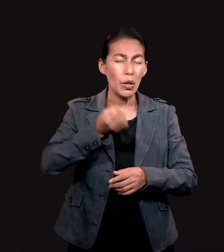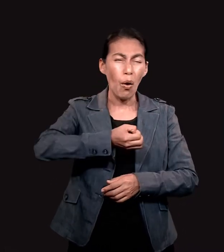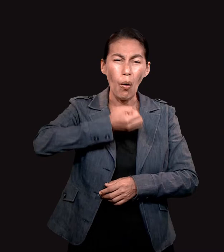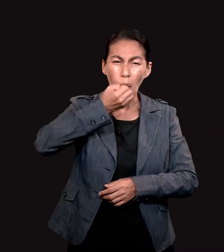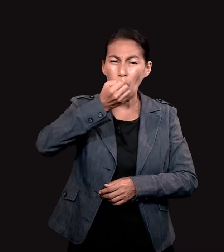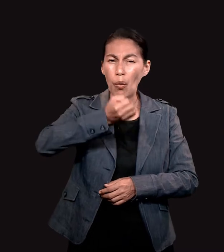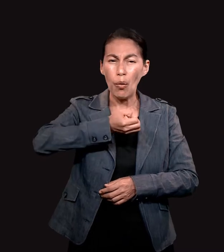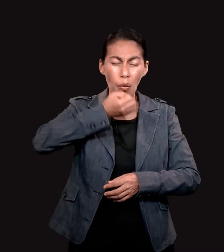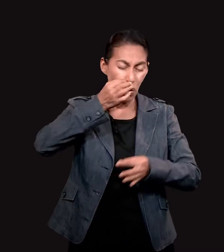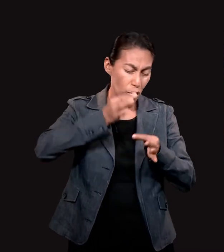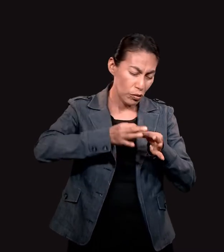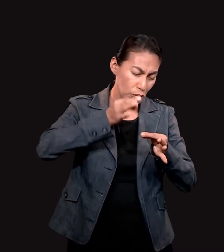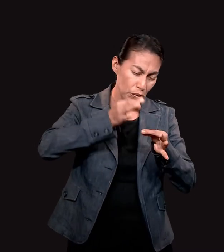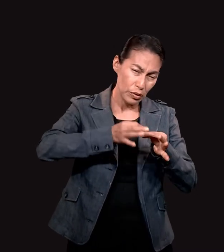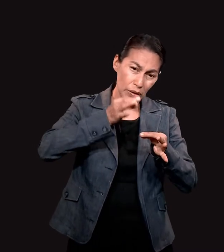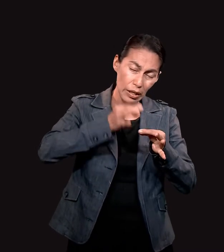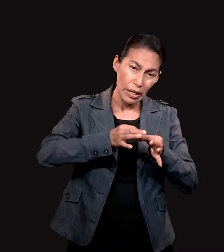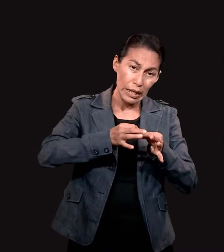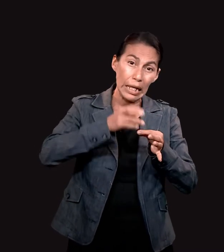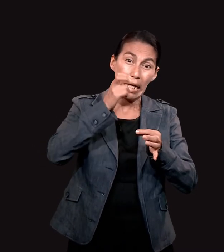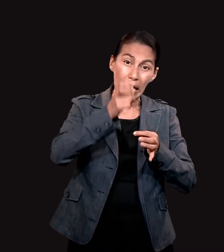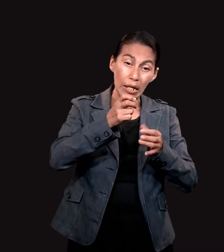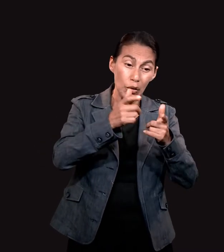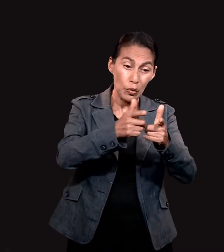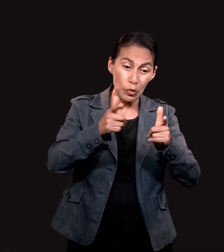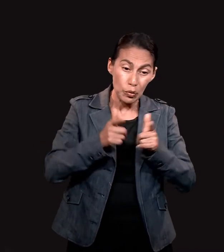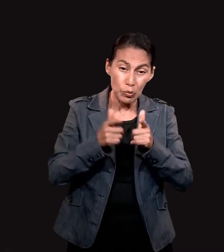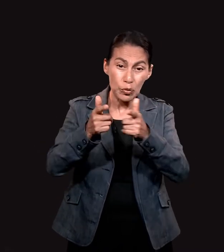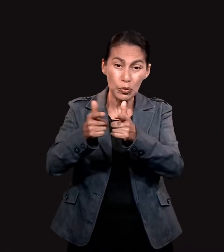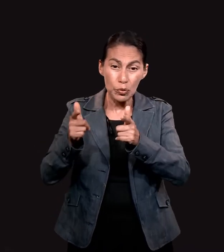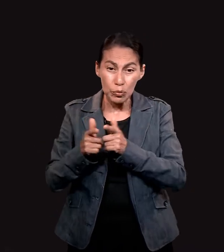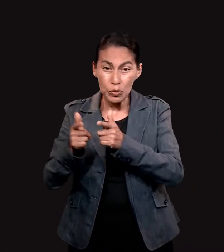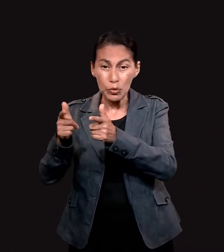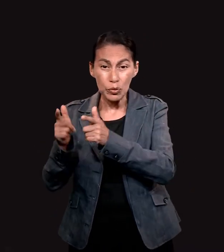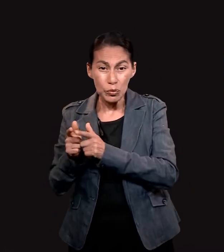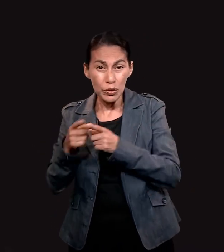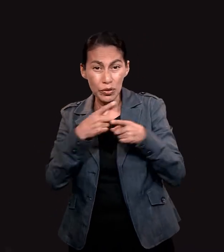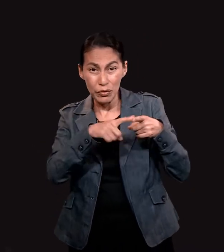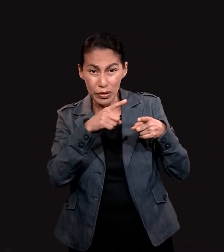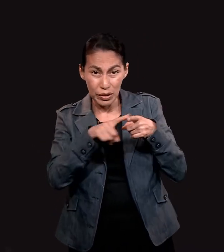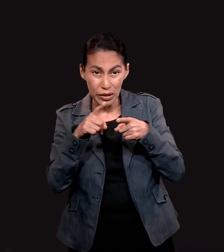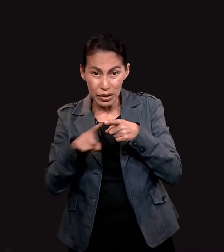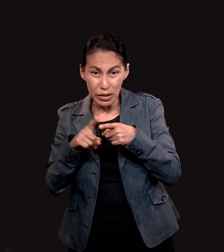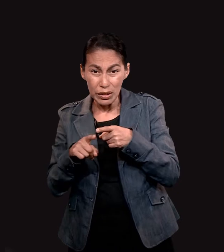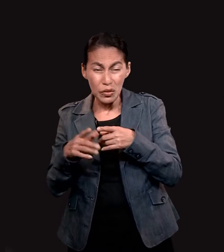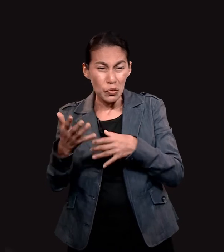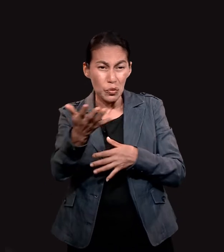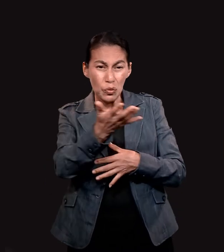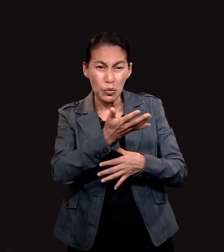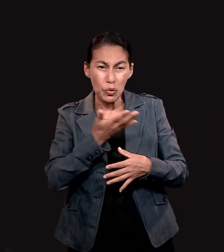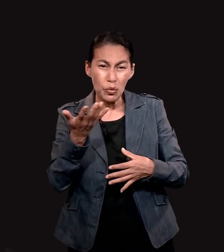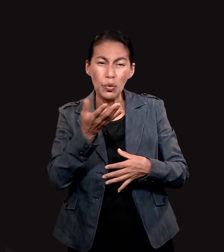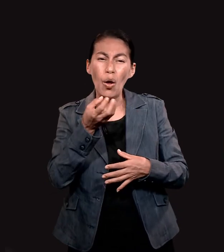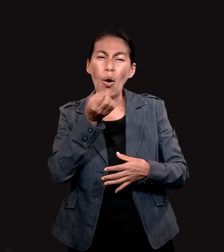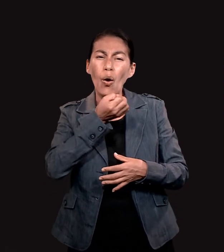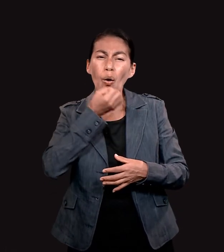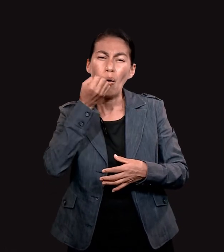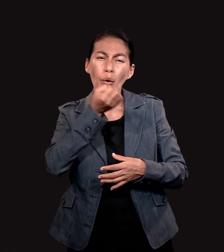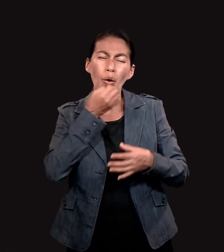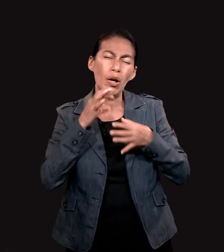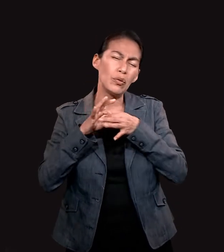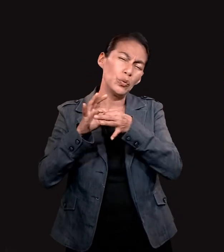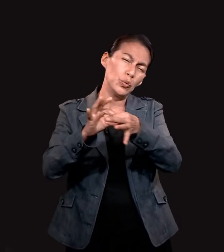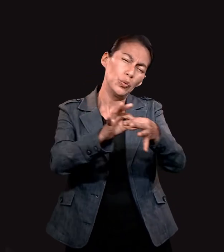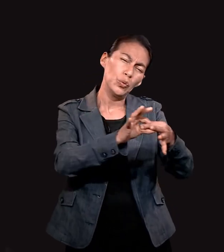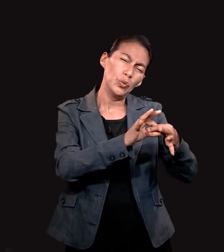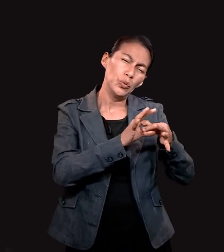que están deseosas de poder ayudarnos en oración y así unirnos para